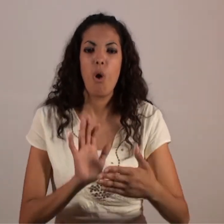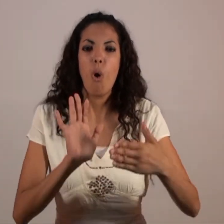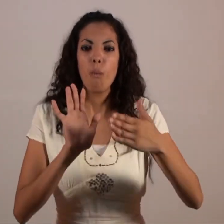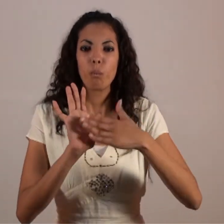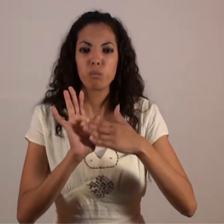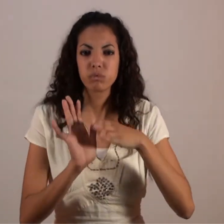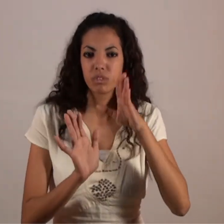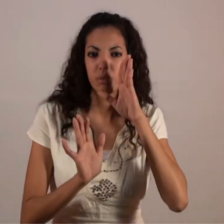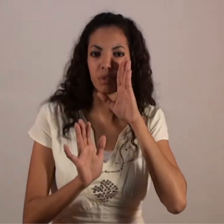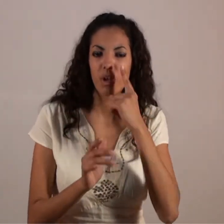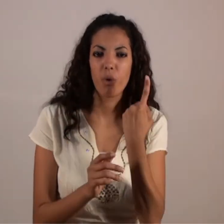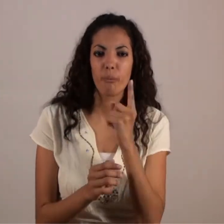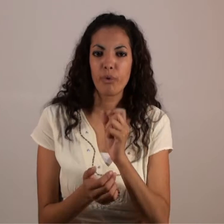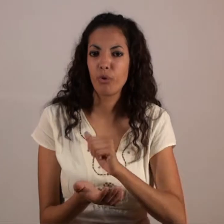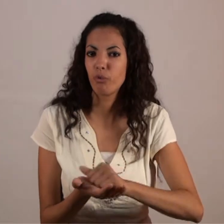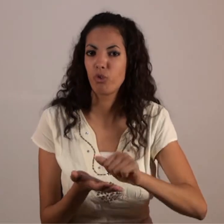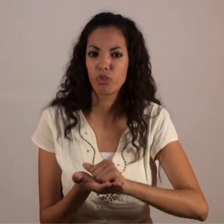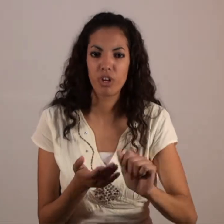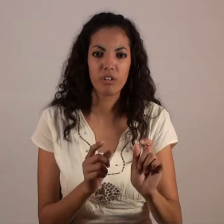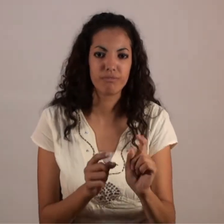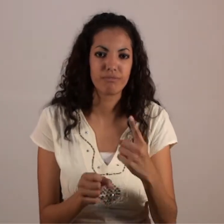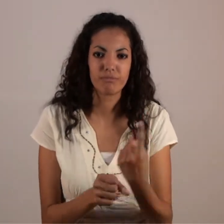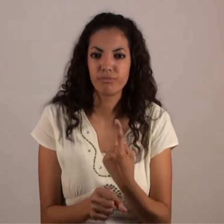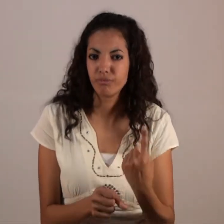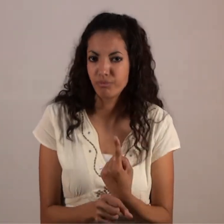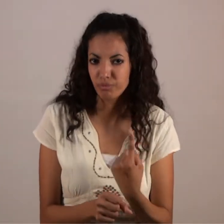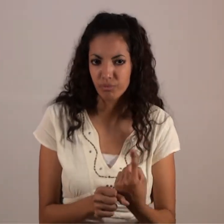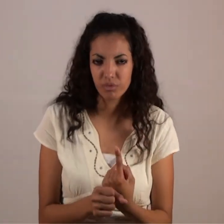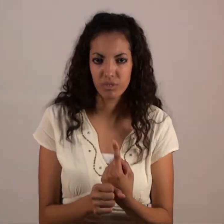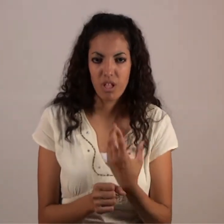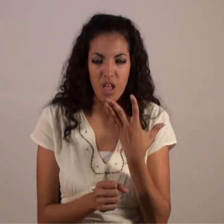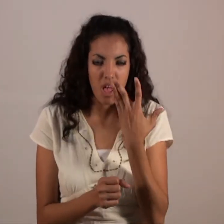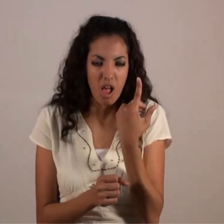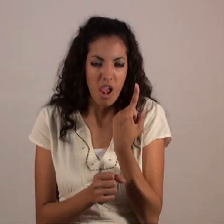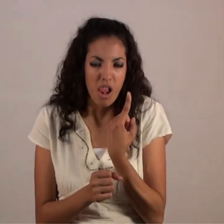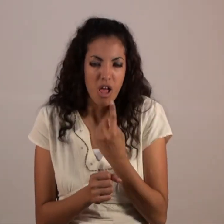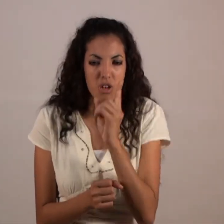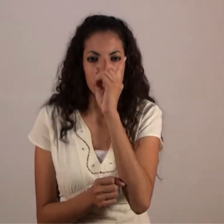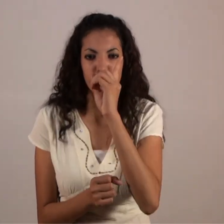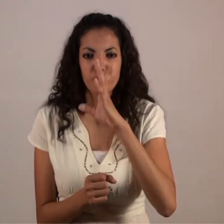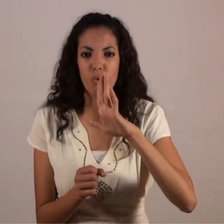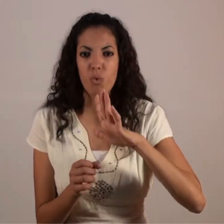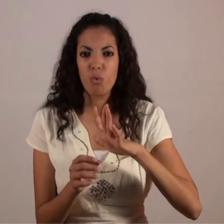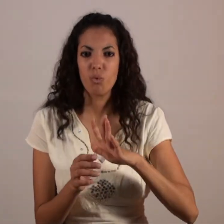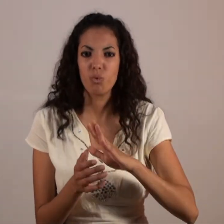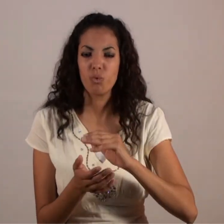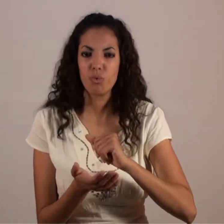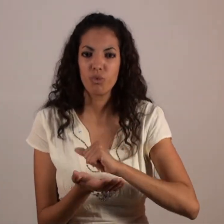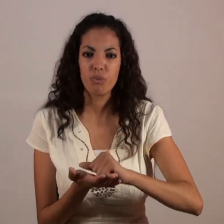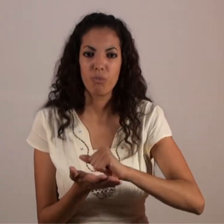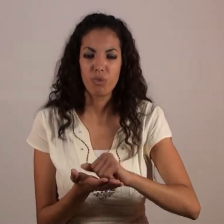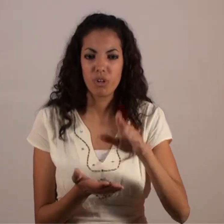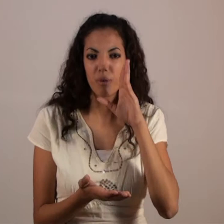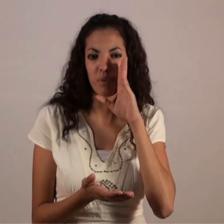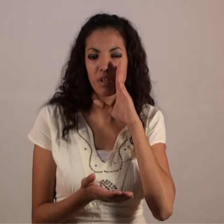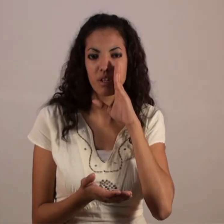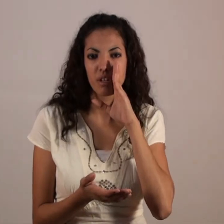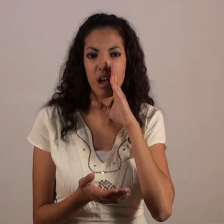misma. La solución era Jesús, su muerte y luego su ministerio en el santuario celestial a nuestro